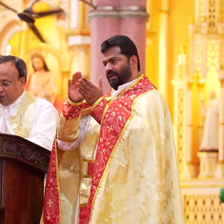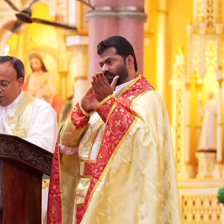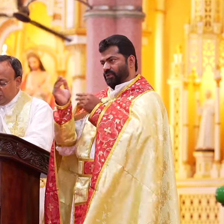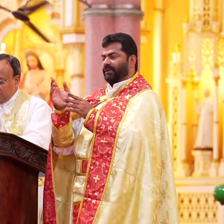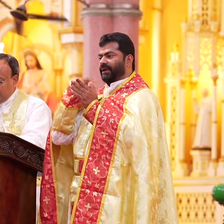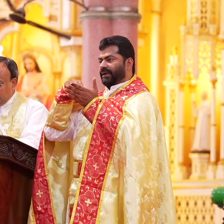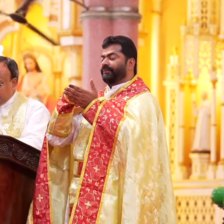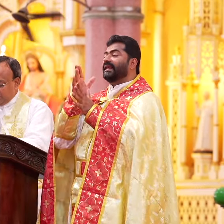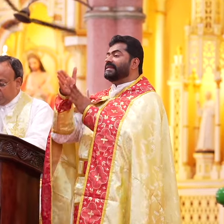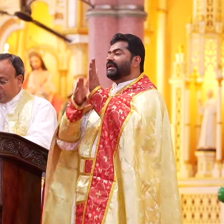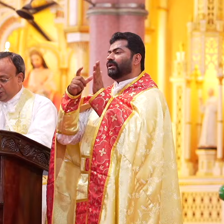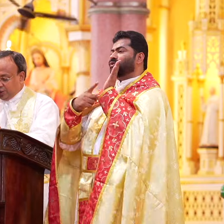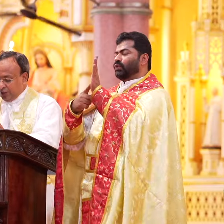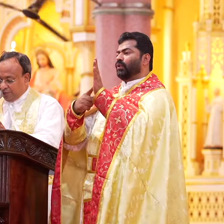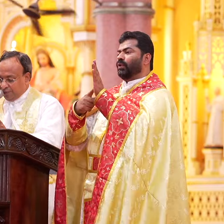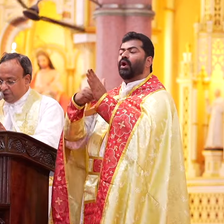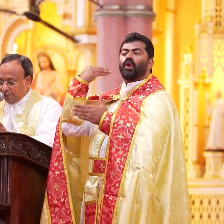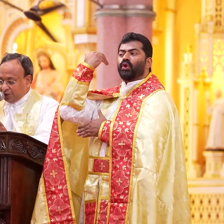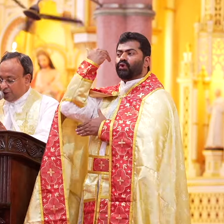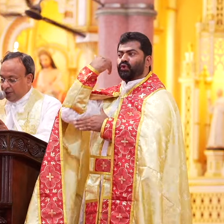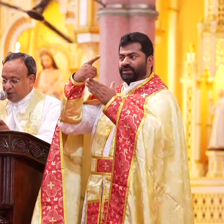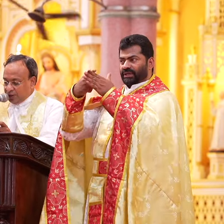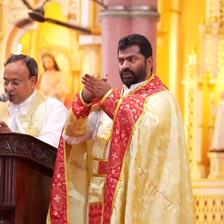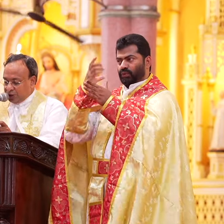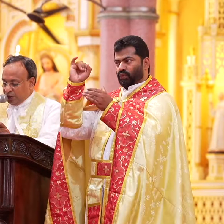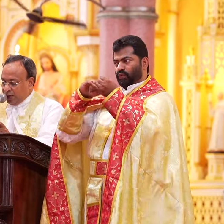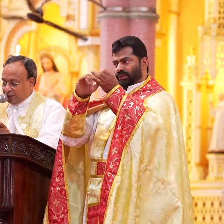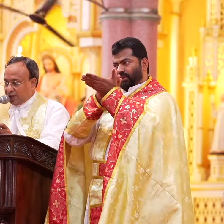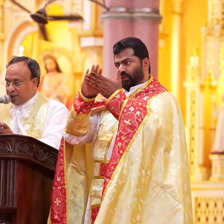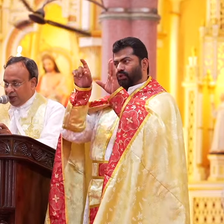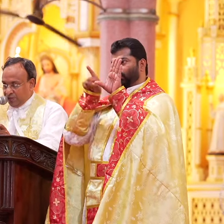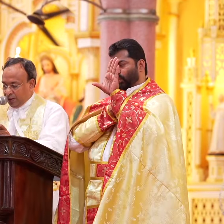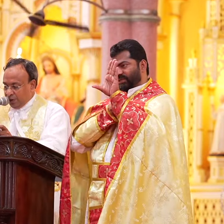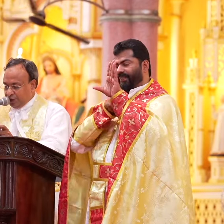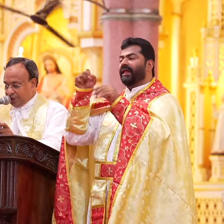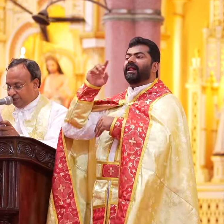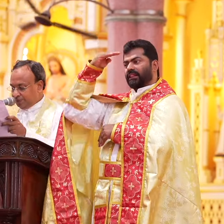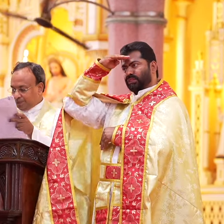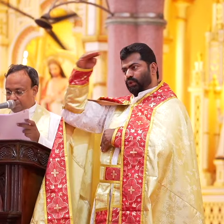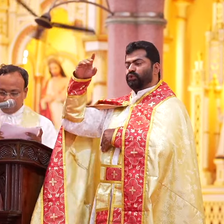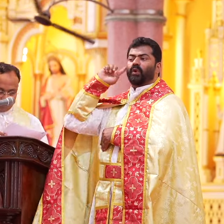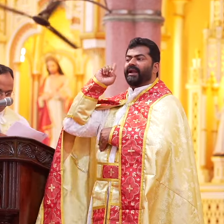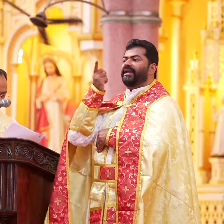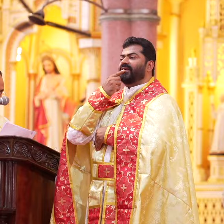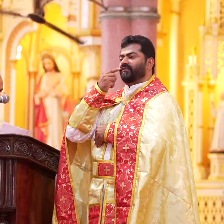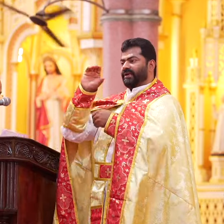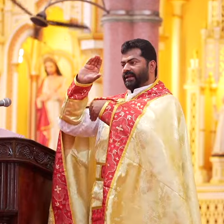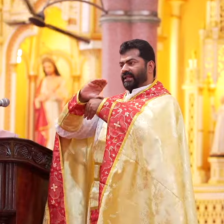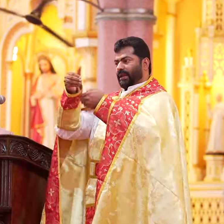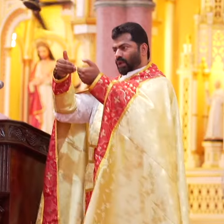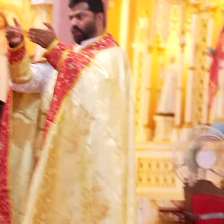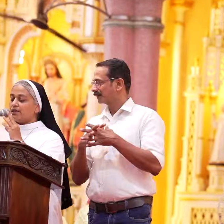അവതരിപ്പിക്കുന്നത് മിസ്റ്റർ ജോഷി സി എം, പ്രസിഡന്റ് തൃശൂർ കാത്തലിക് ഡെഫ് കമ്മ്യൂണിറ്റി.